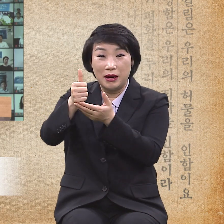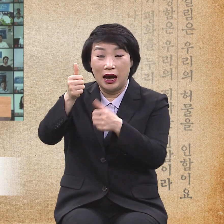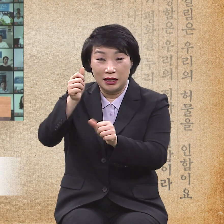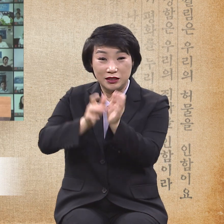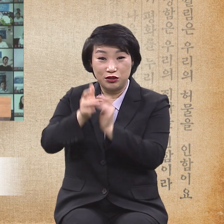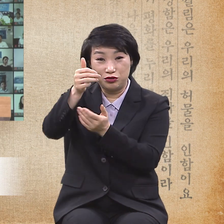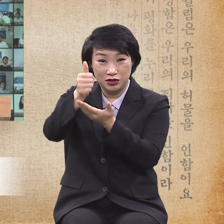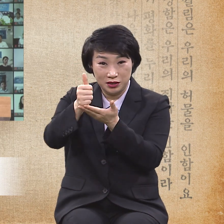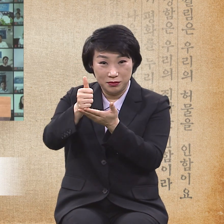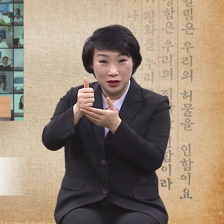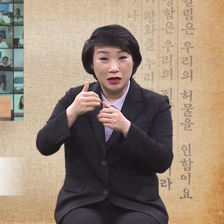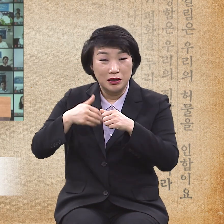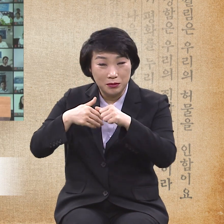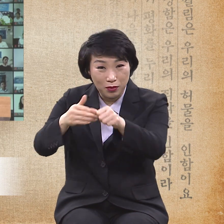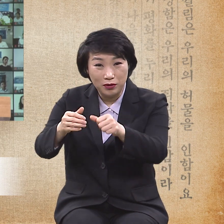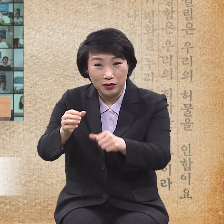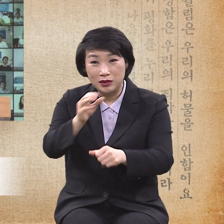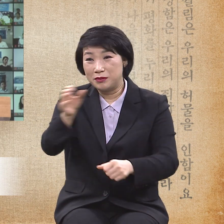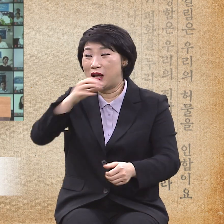아들을 찌르고